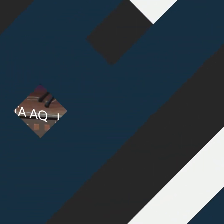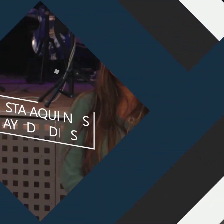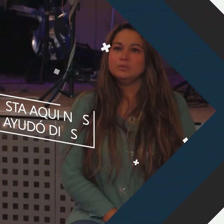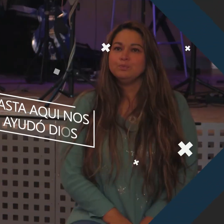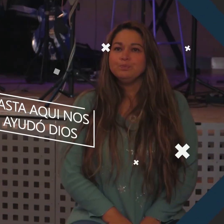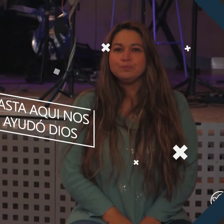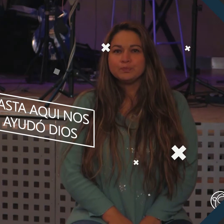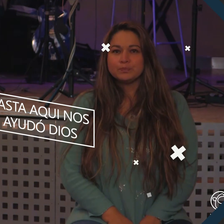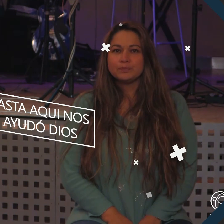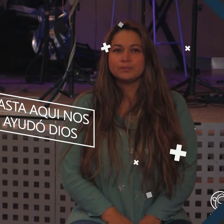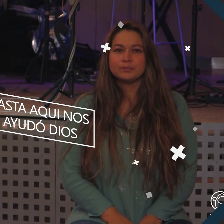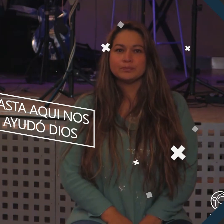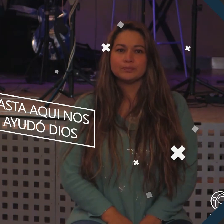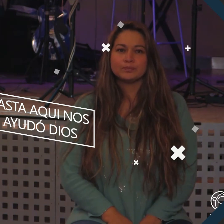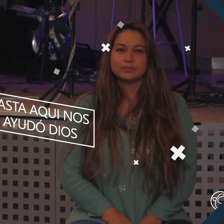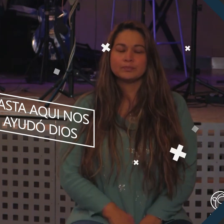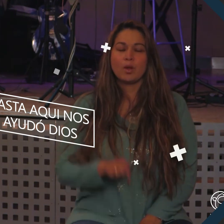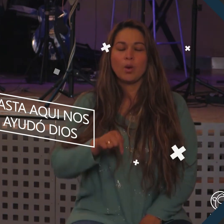Hoy me gustaría